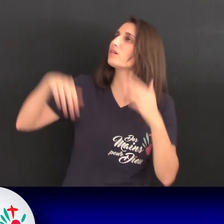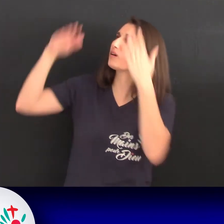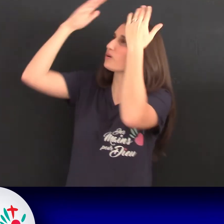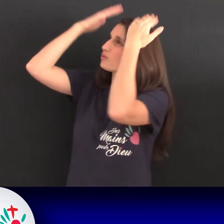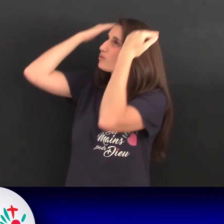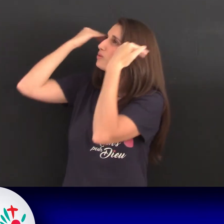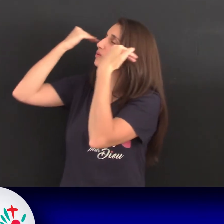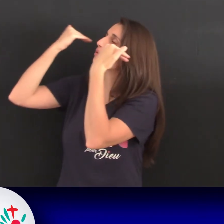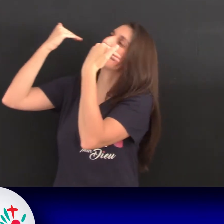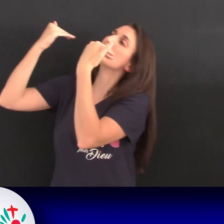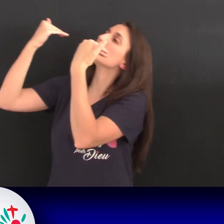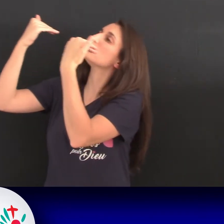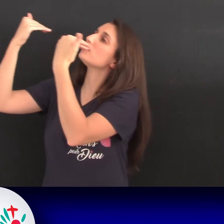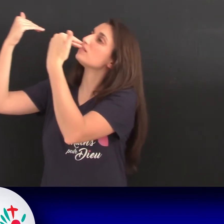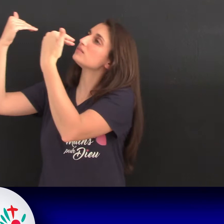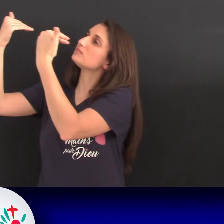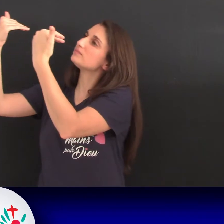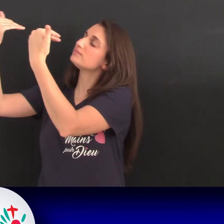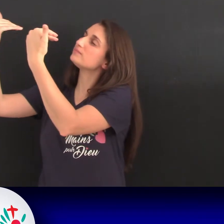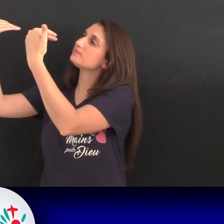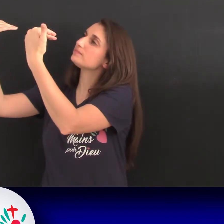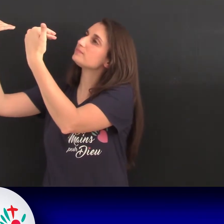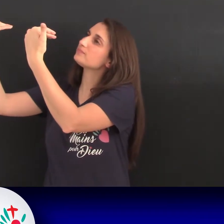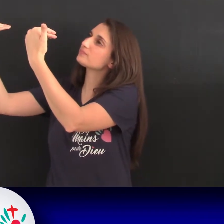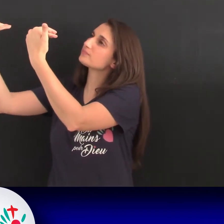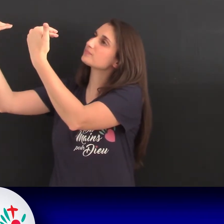t'adore en ce lieu.